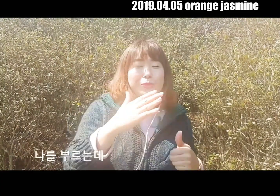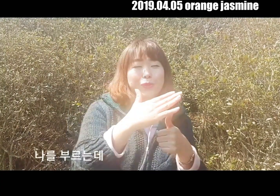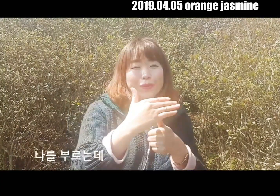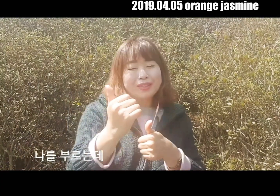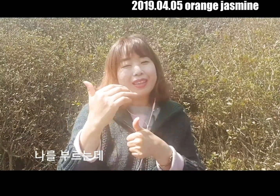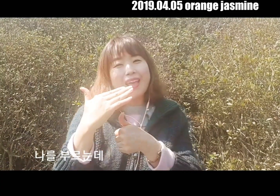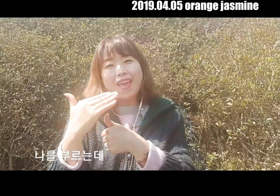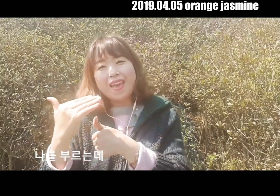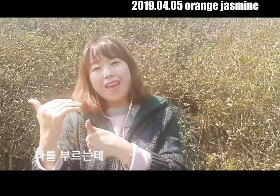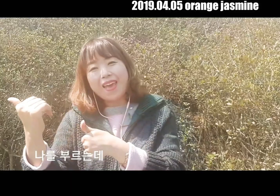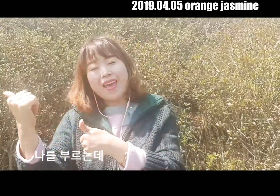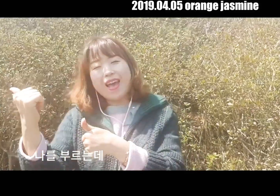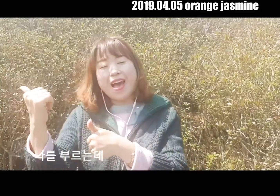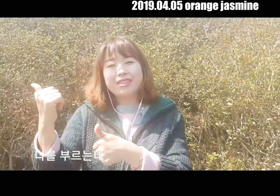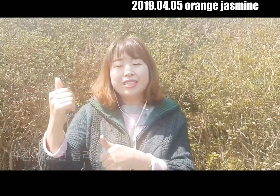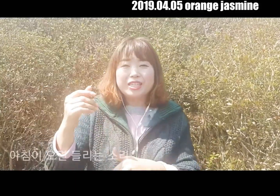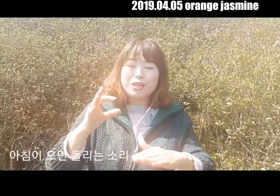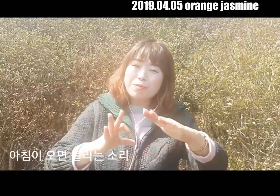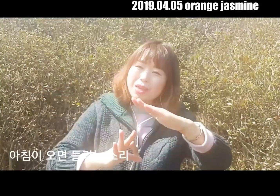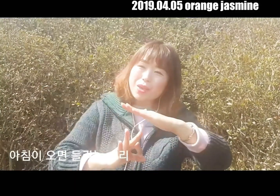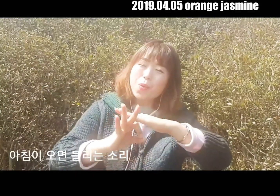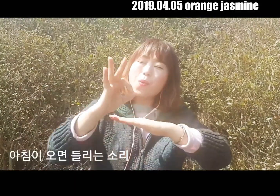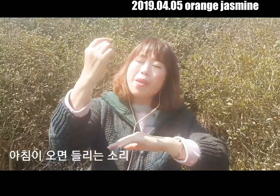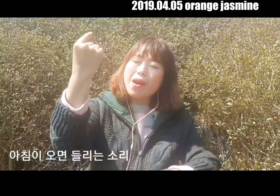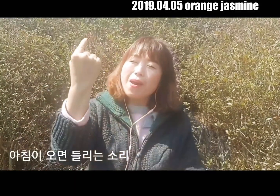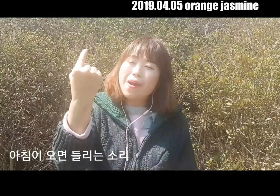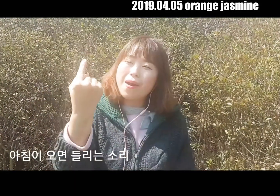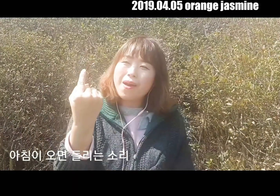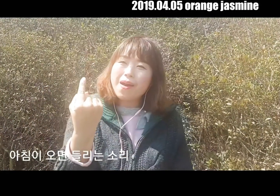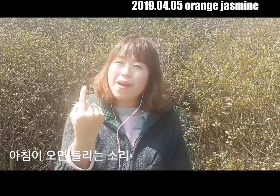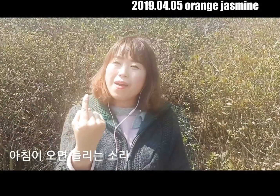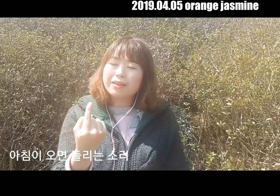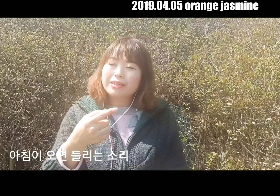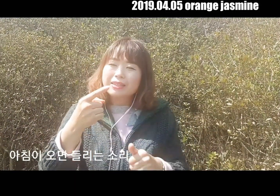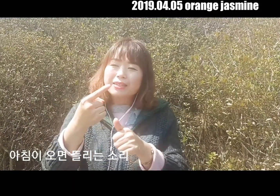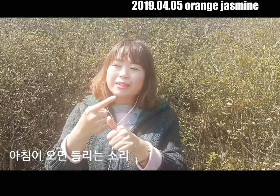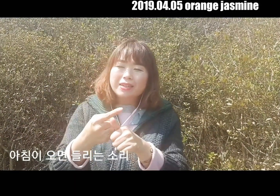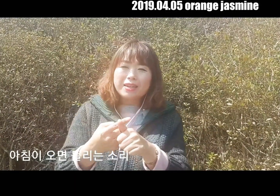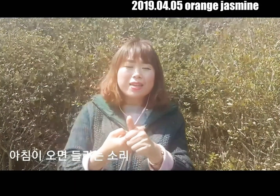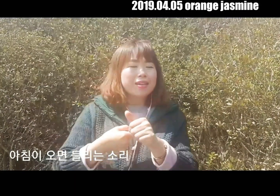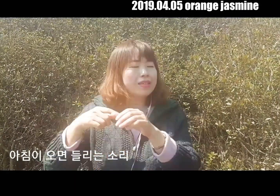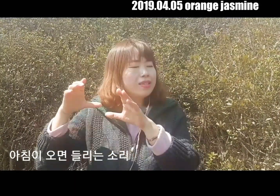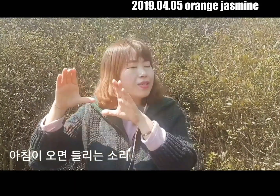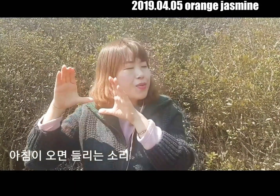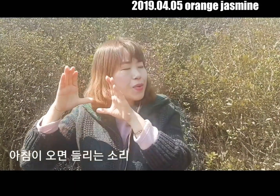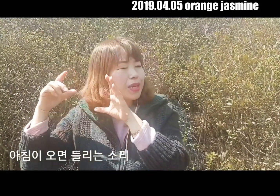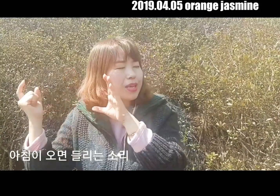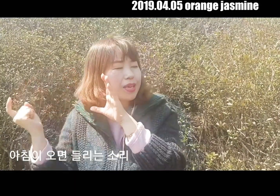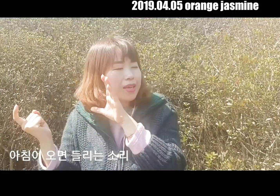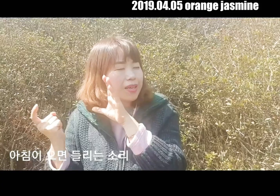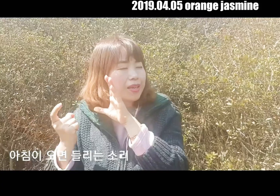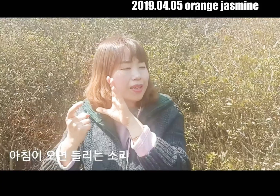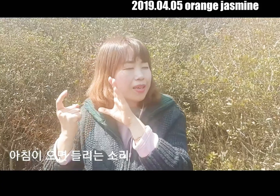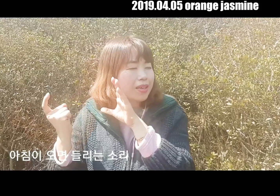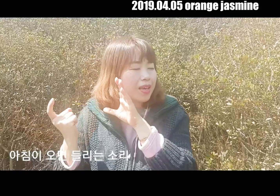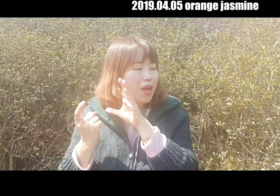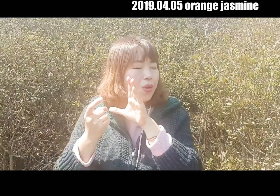나를 부르는데 아침이 오면 들리는 소리